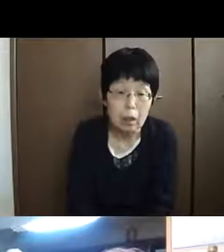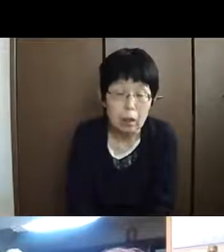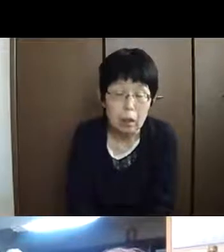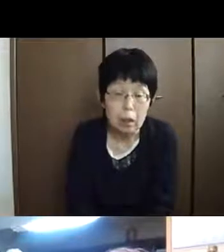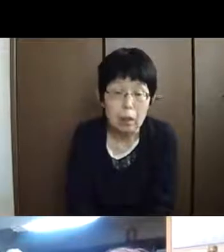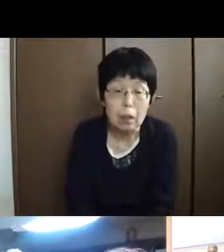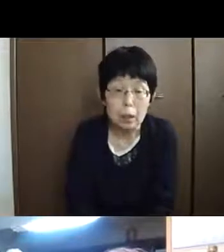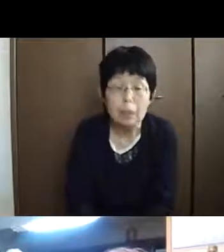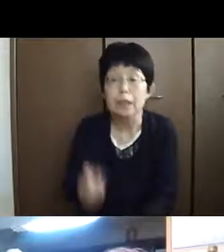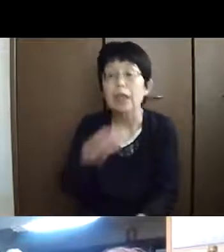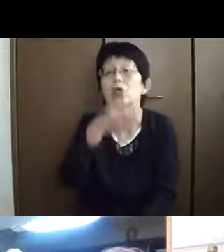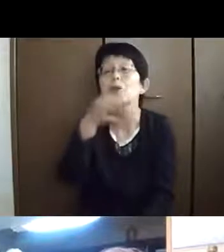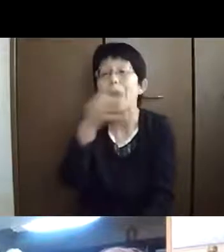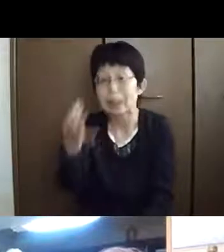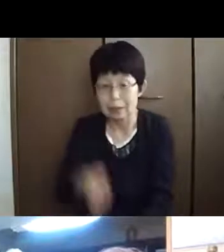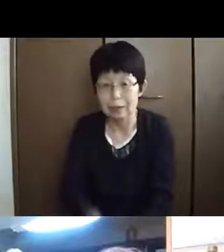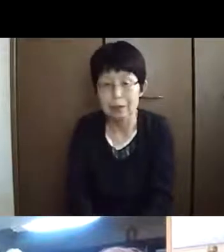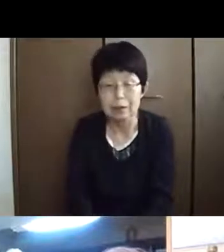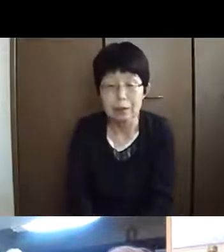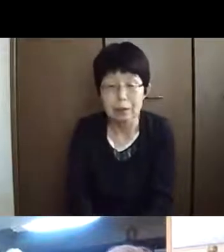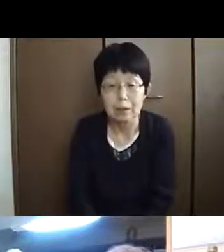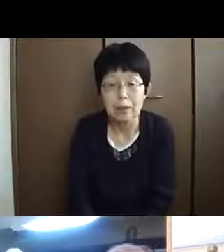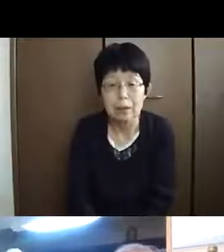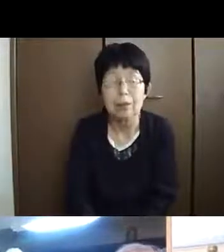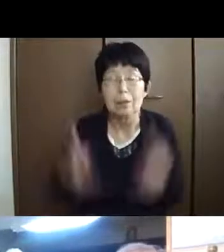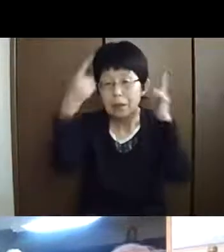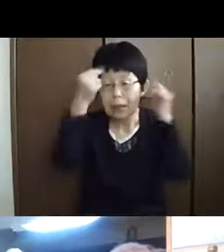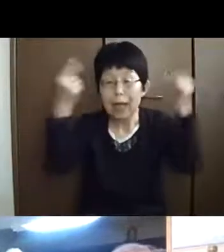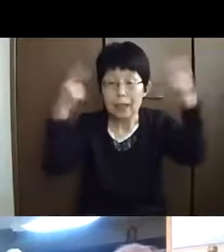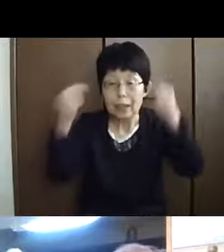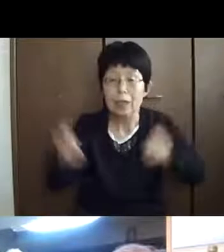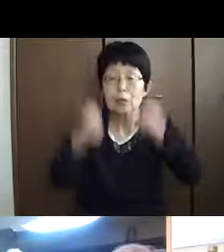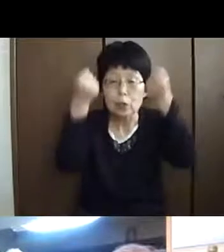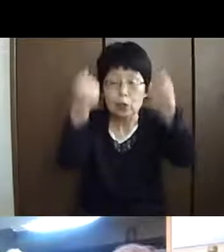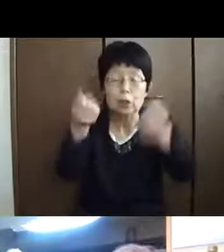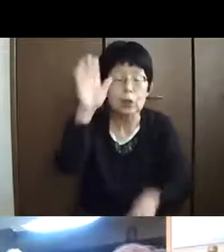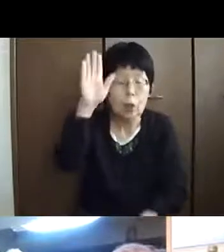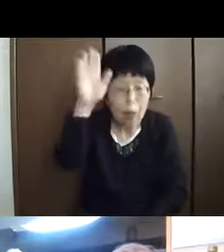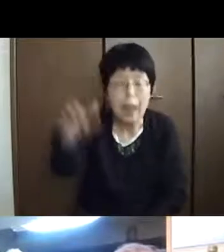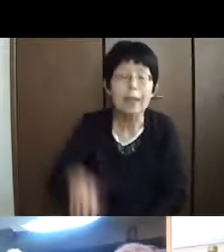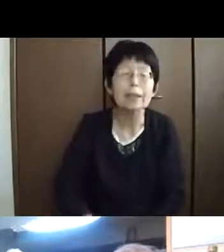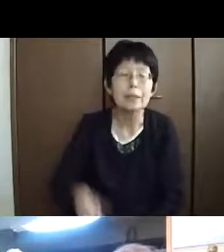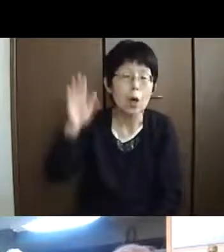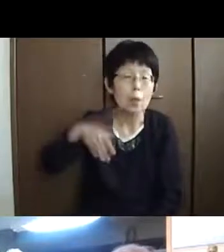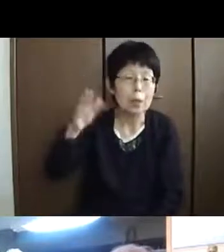いいんですよね。大学卒業した後バスケットボールをやってたんですが、